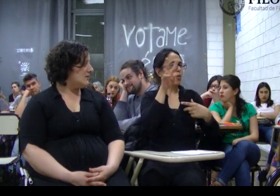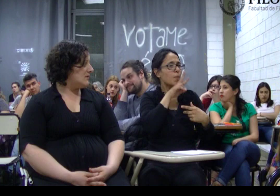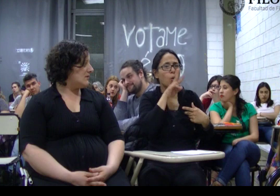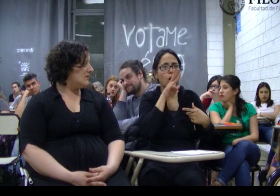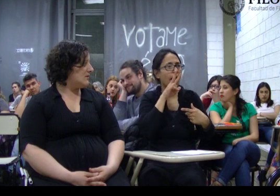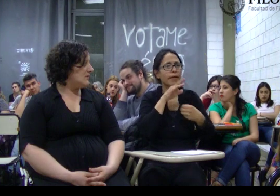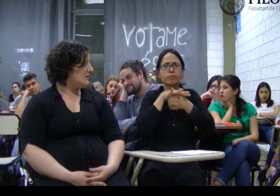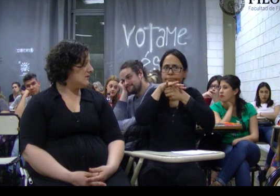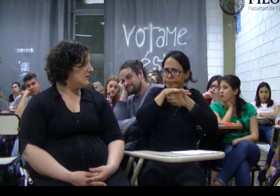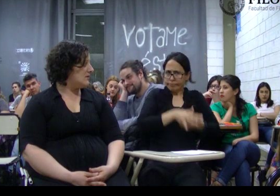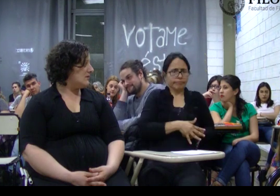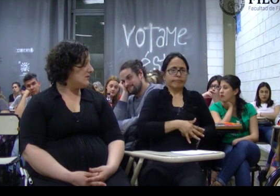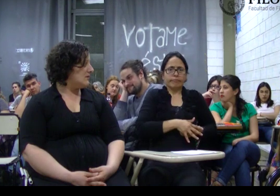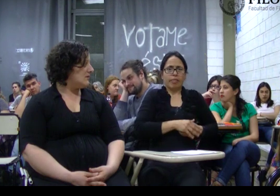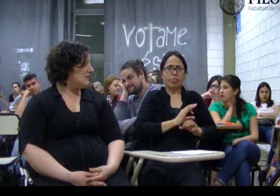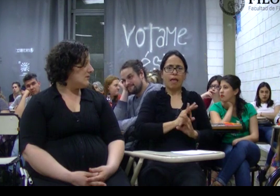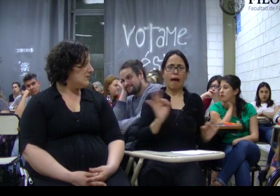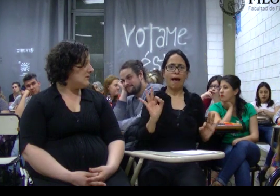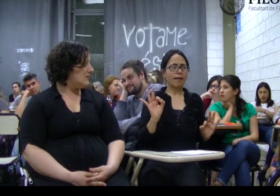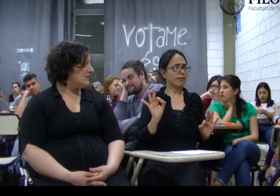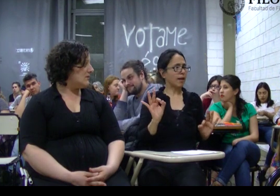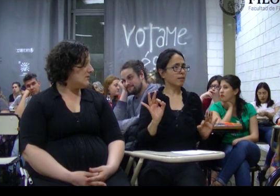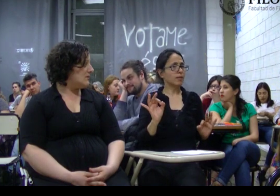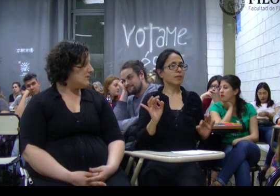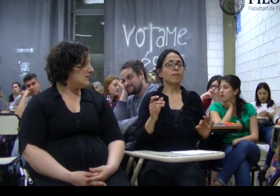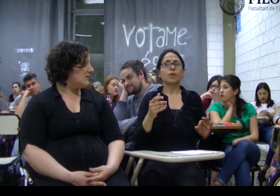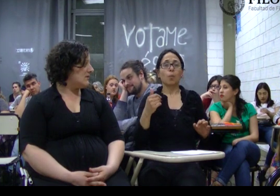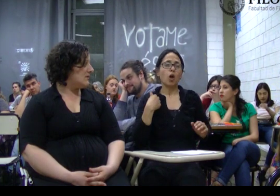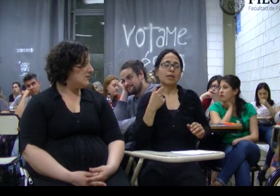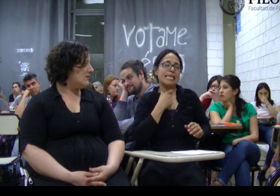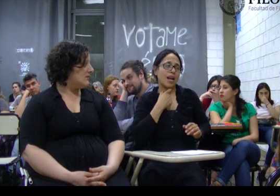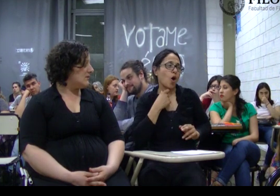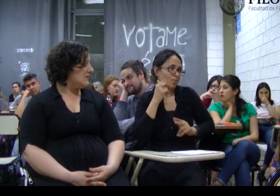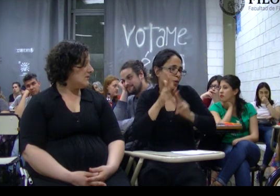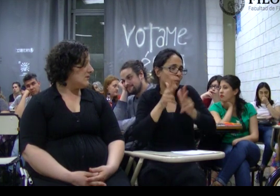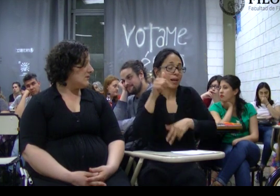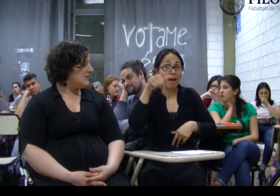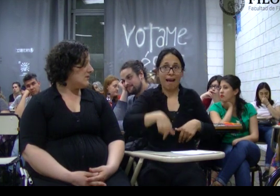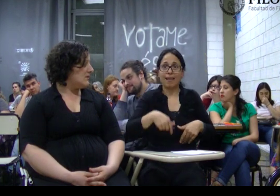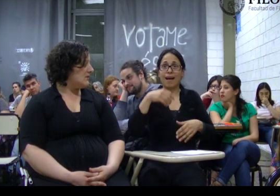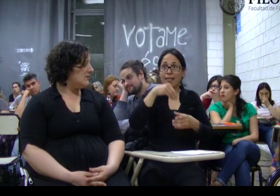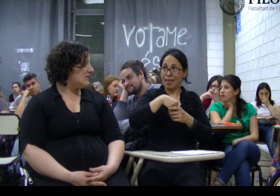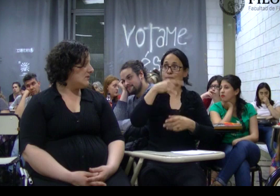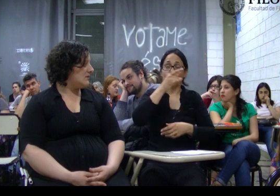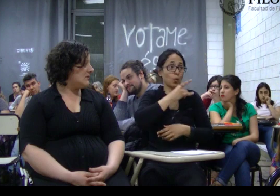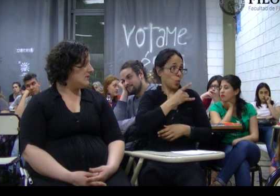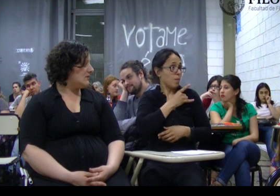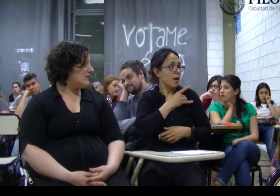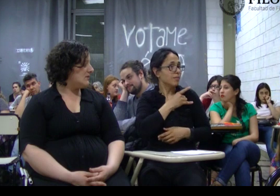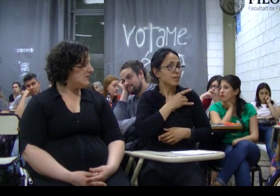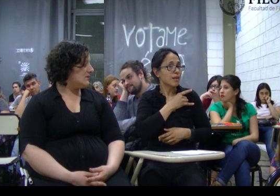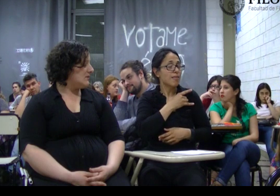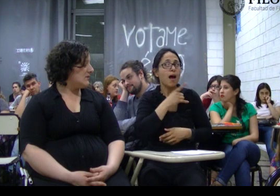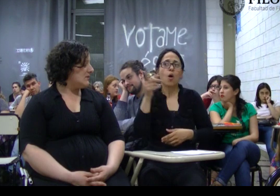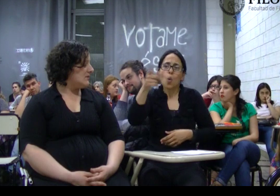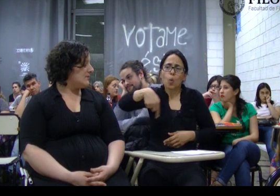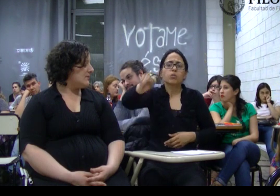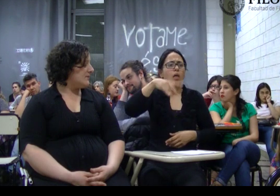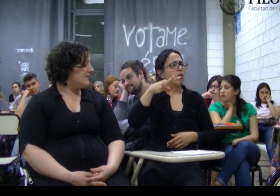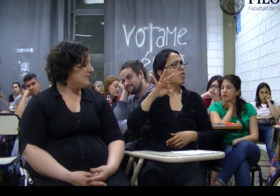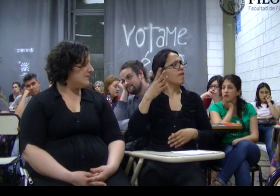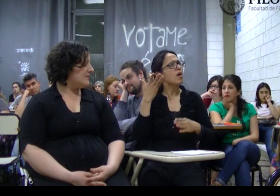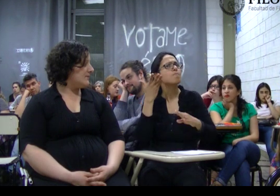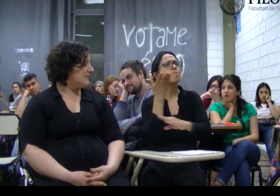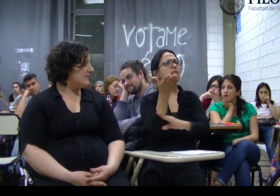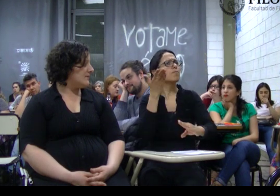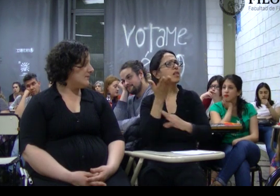Entonces, bueno, comentarles que acá en la facultad, ustedes, bueno, invitarlos a que sigan exigiendo, ¿no? Más perspectiva